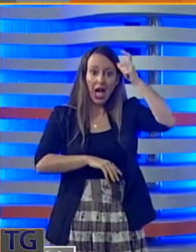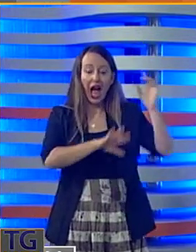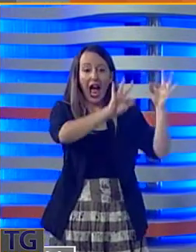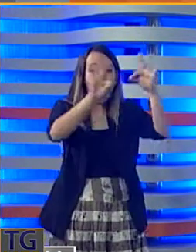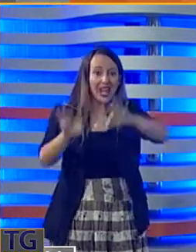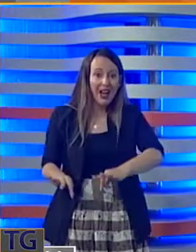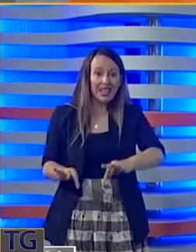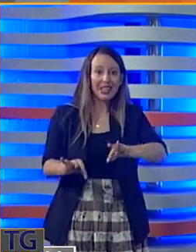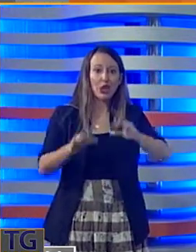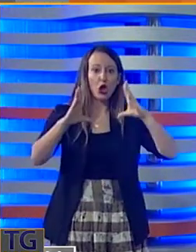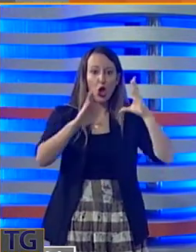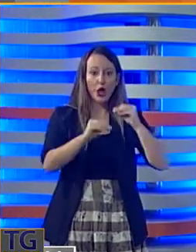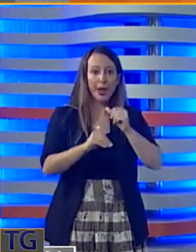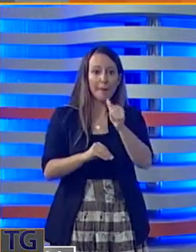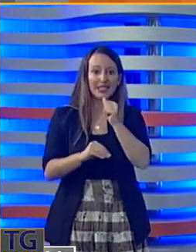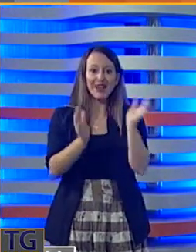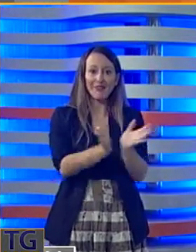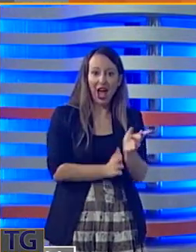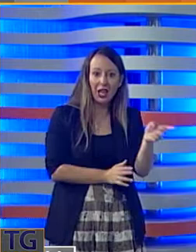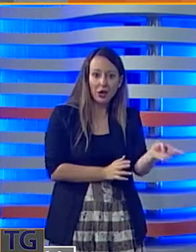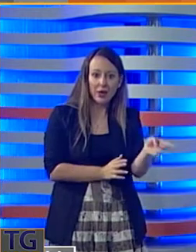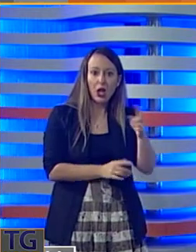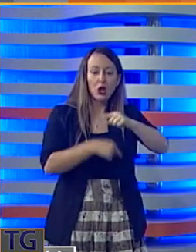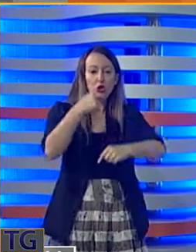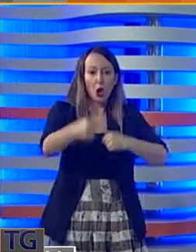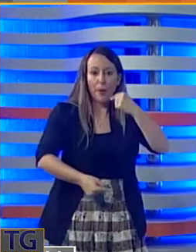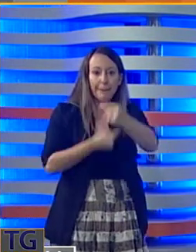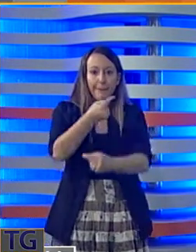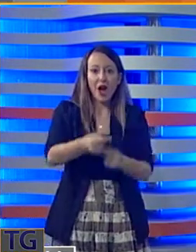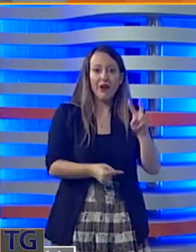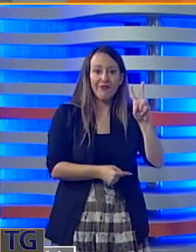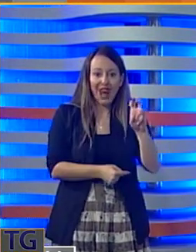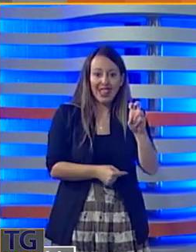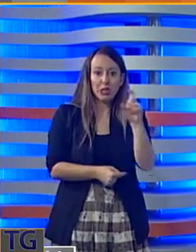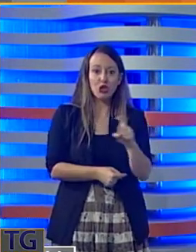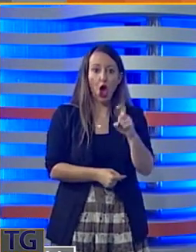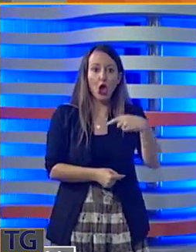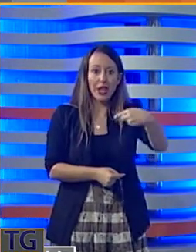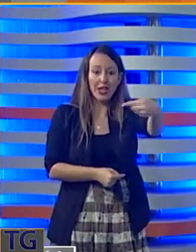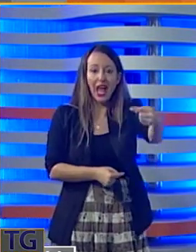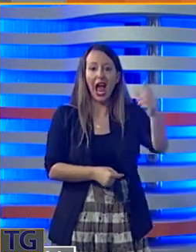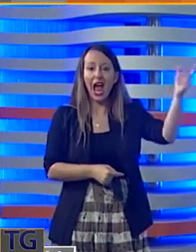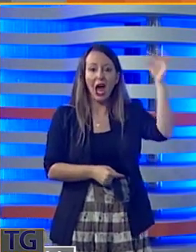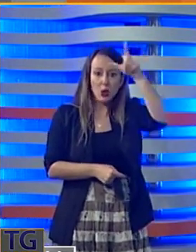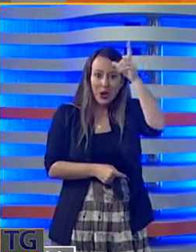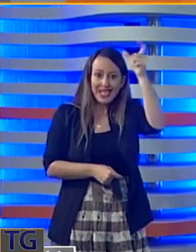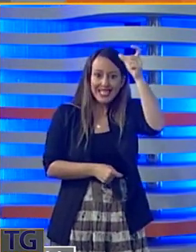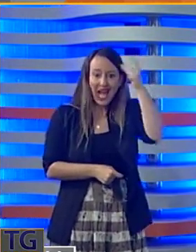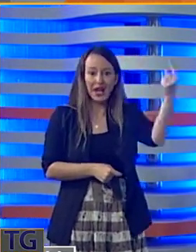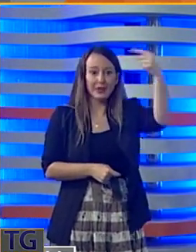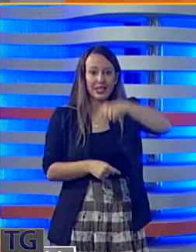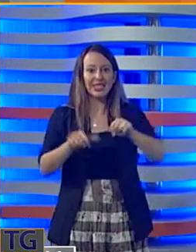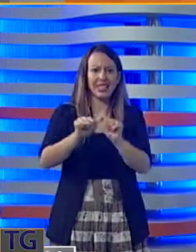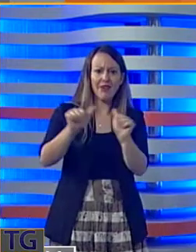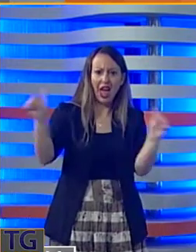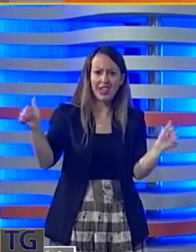del Vallo dopo 20 giorni in Tunisia. A differenza degli altri 8 componenti dell'equipaggio, già